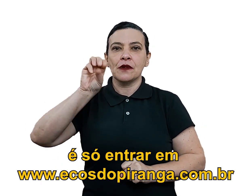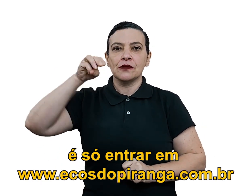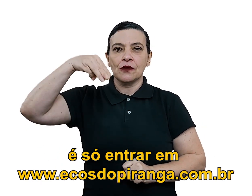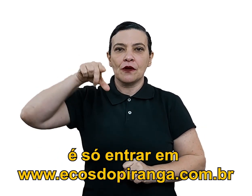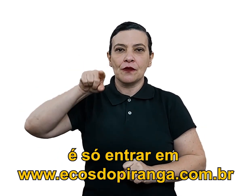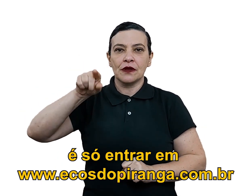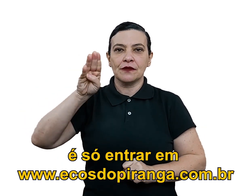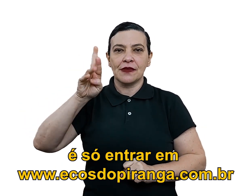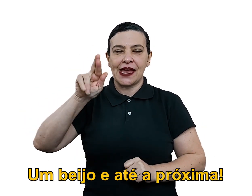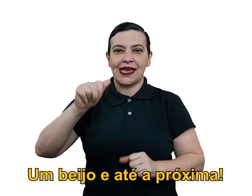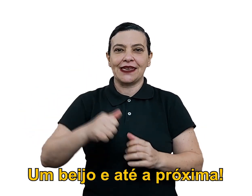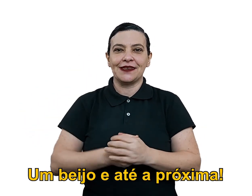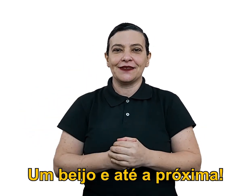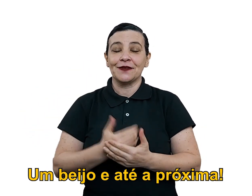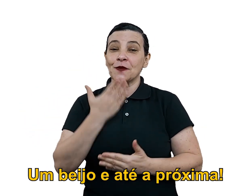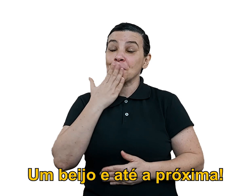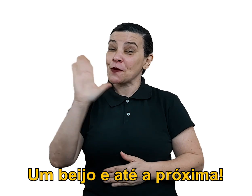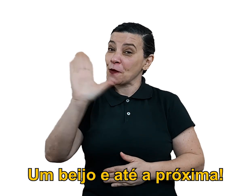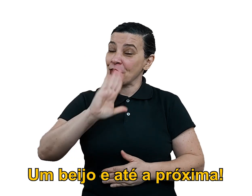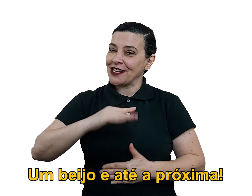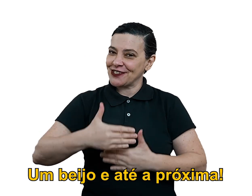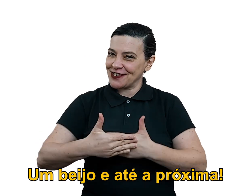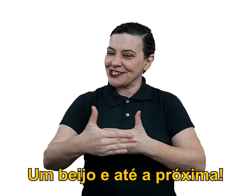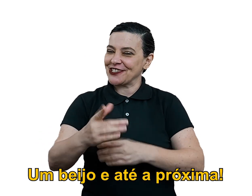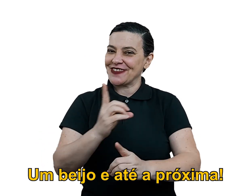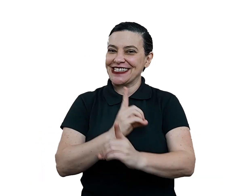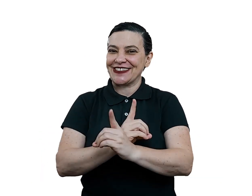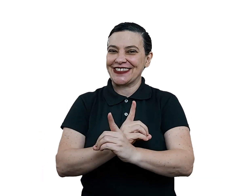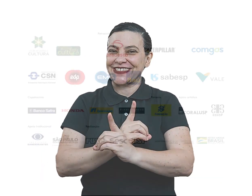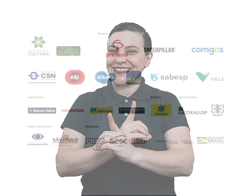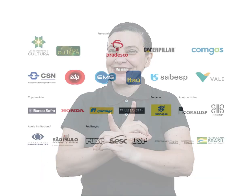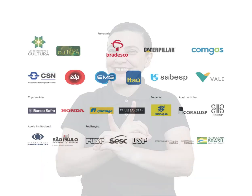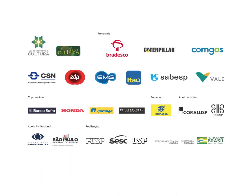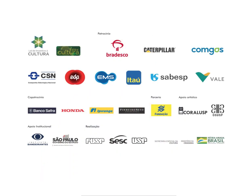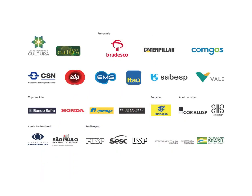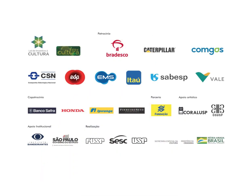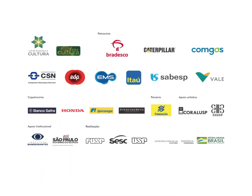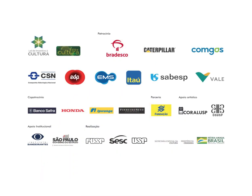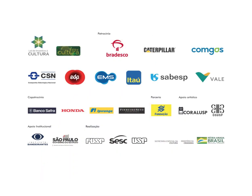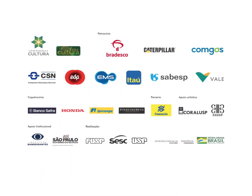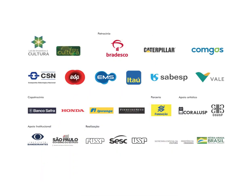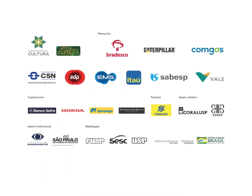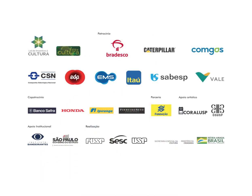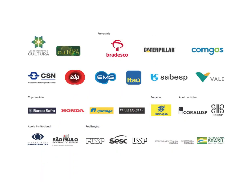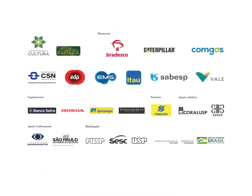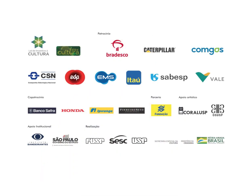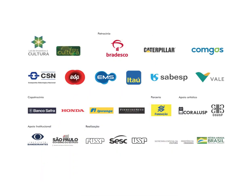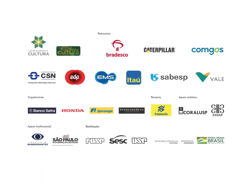ecosdoipiranga.com.br. Um beijo e até a próxima!